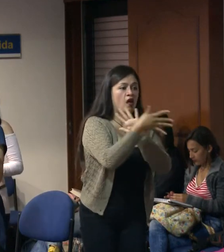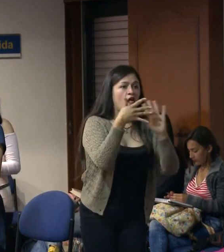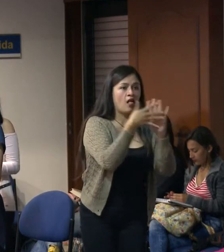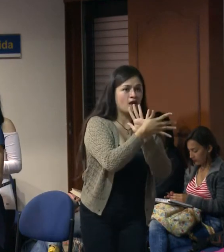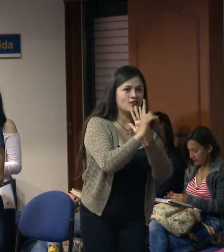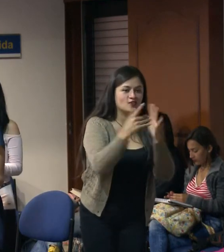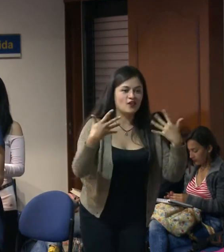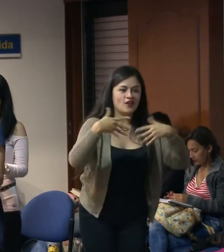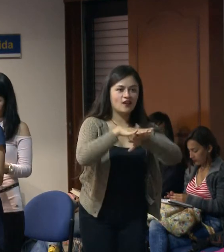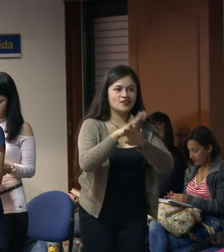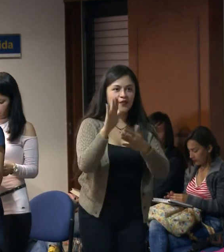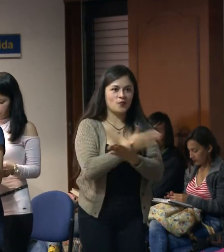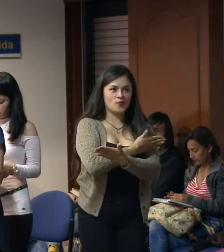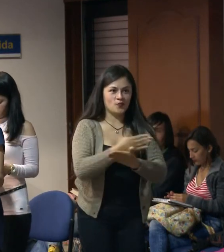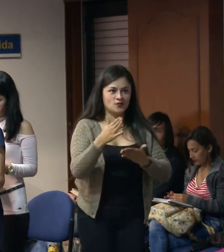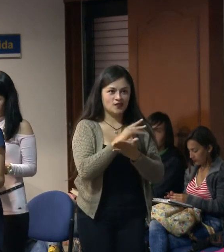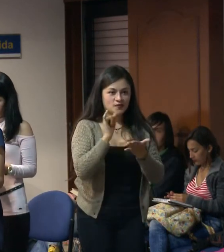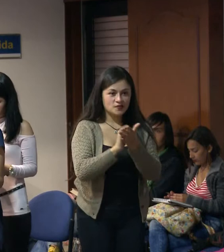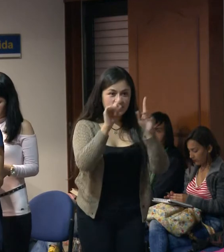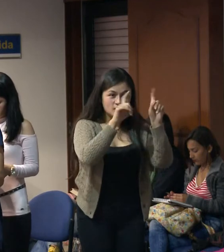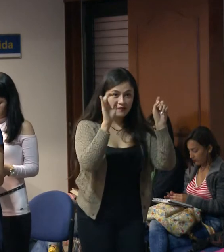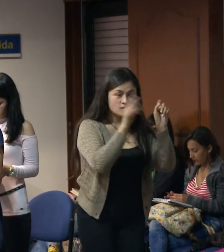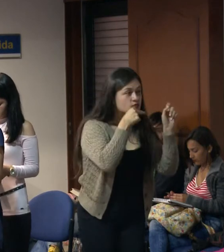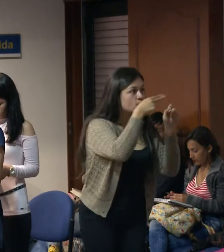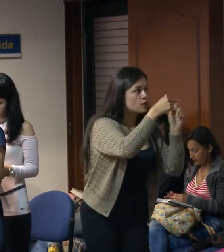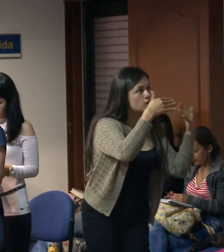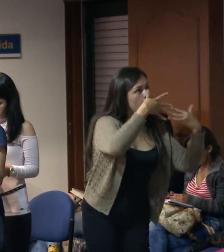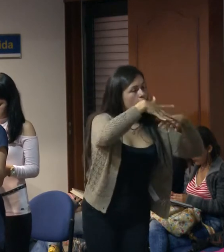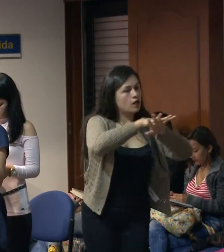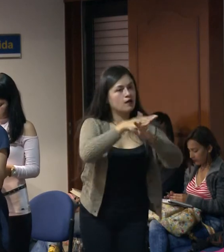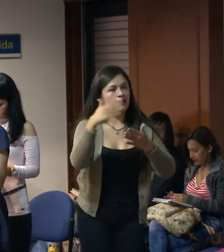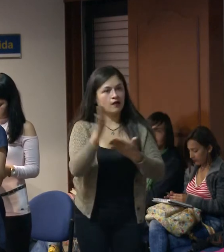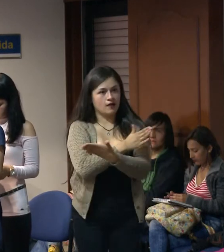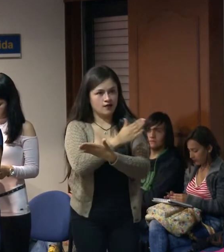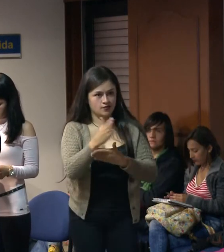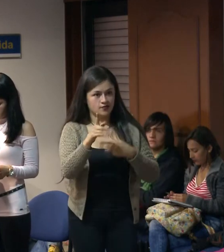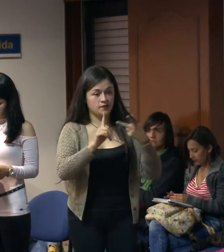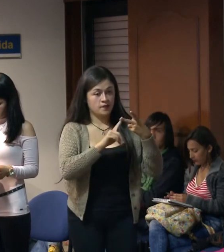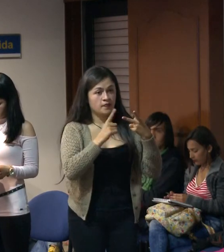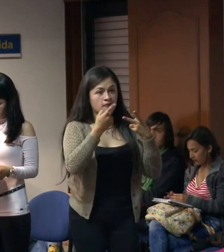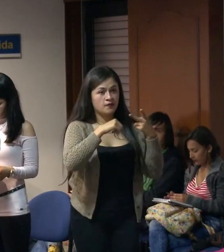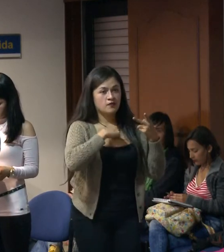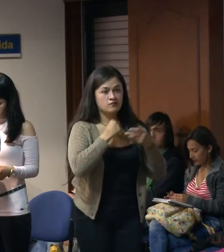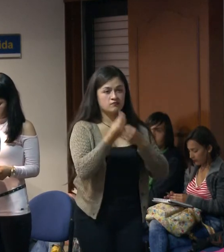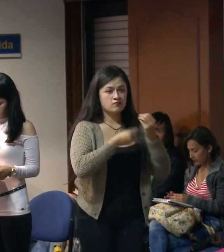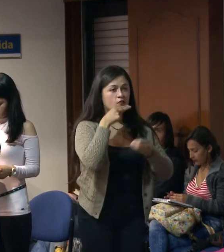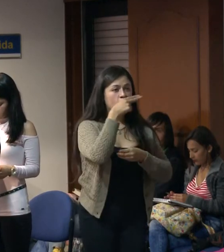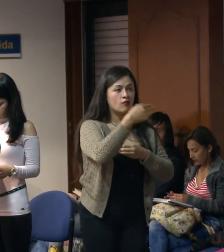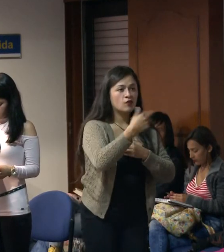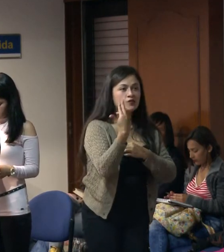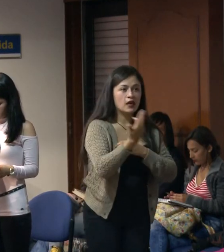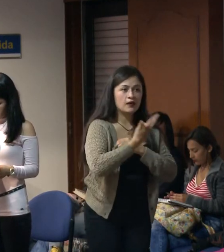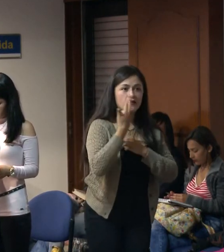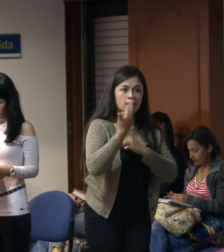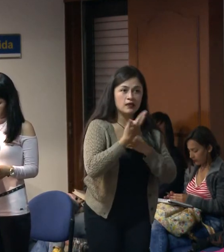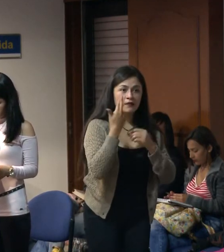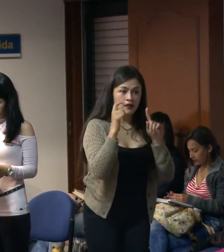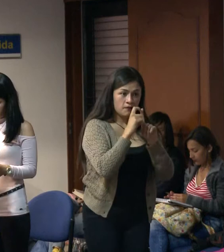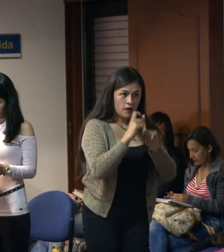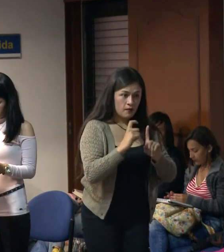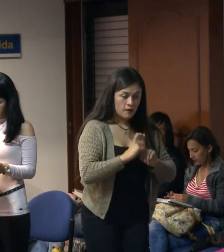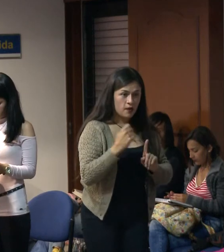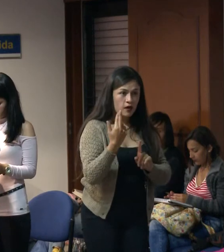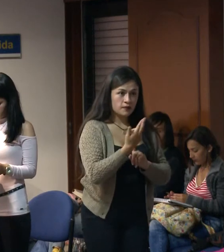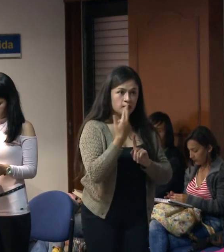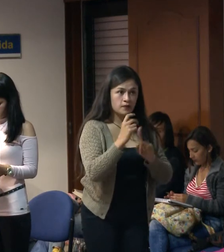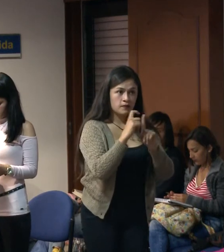se relacionaran con el mismo tema, también cuentos en los que se pudieran repetir palabras para